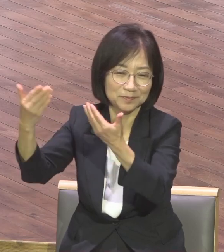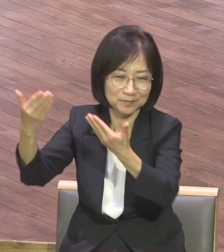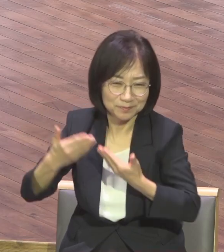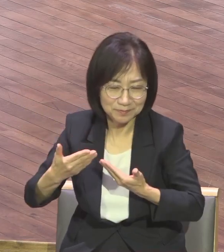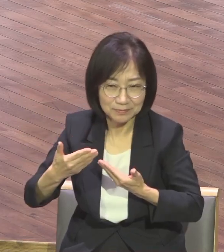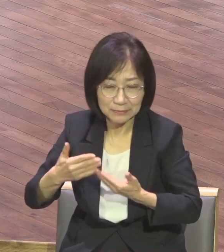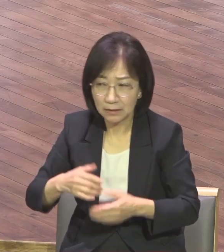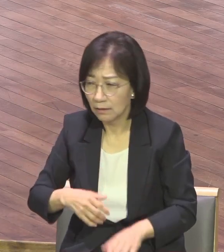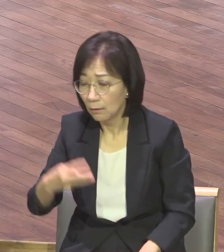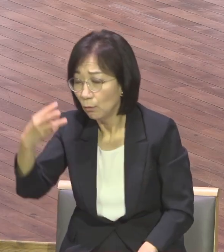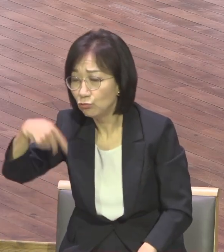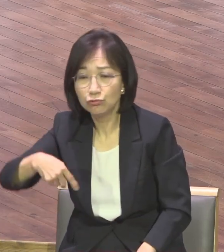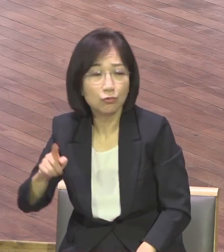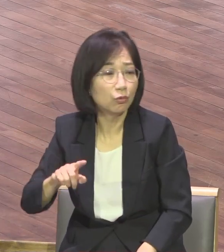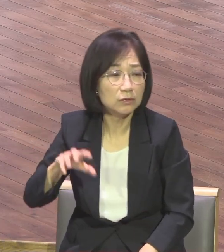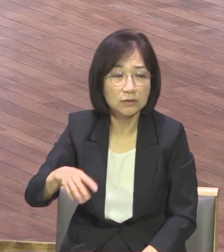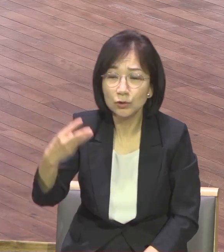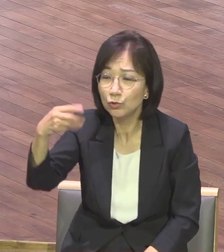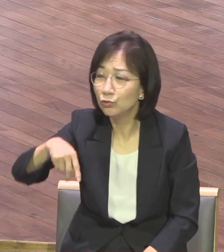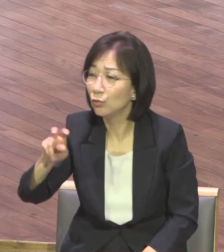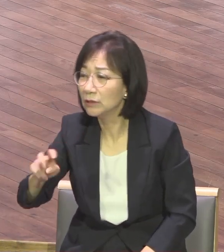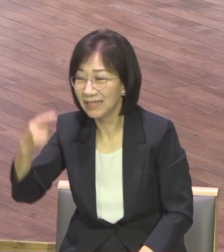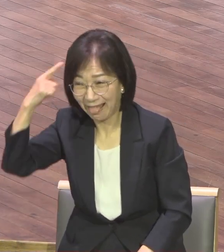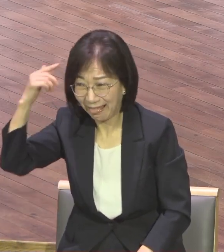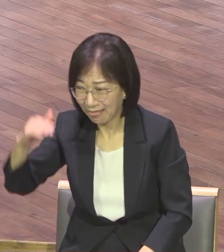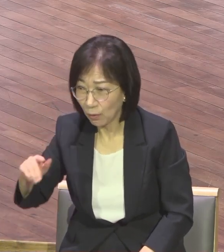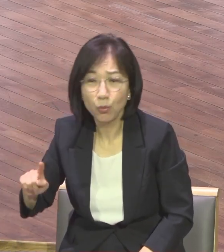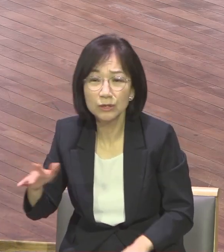유광수를 찾아야 돼. 어디 갔나 이제 진남자.